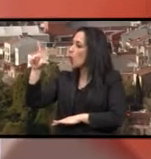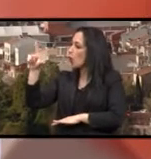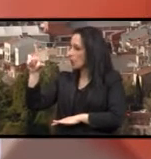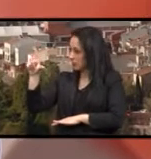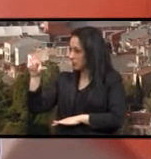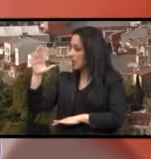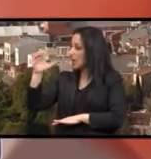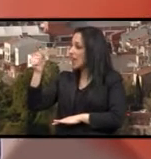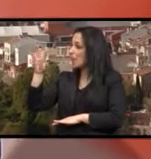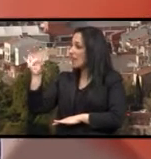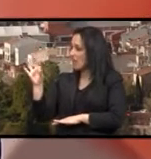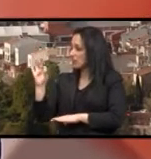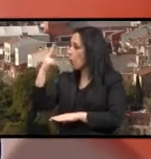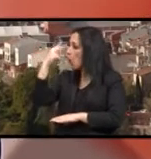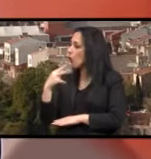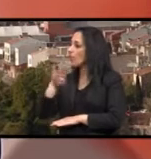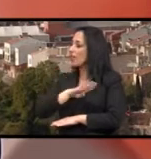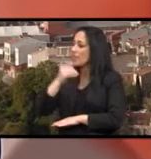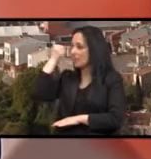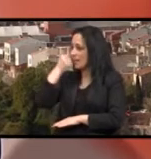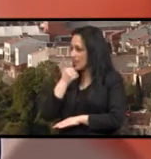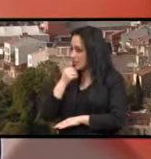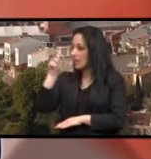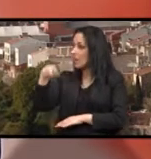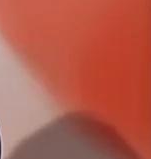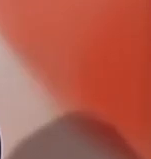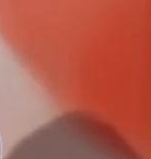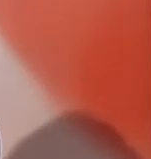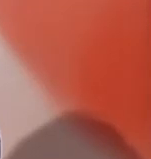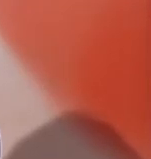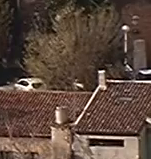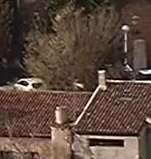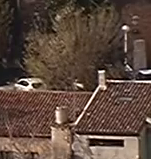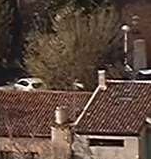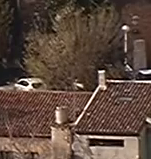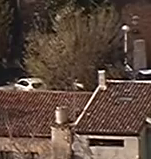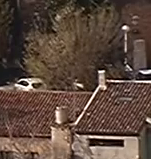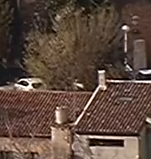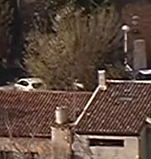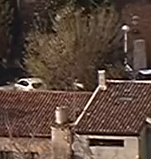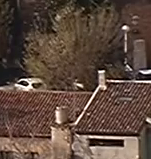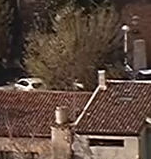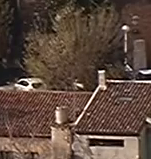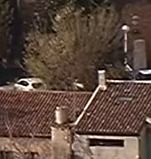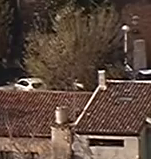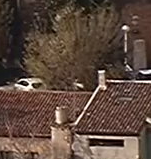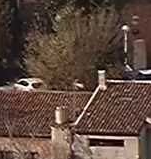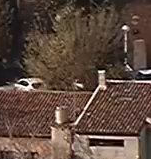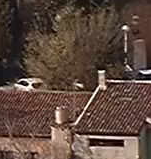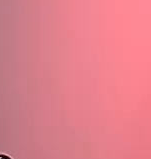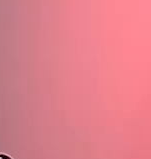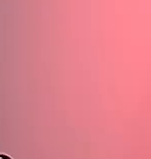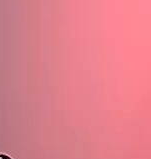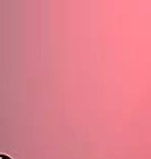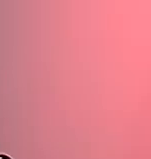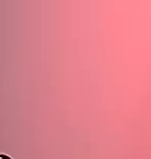la 11 de Terrassa. Ens acompanya també l'Anna Granero, que ens farà el llenguatge d'intèrpret de signes. El públic